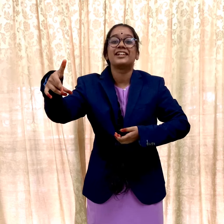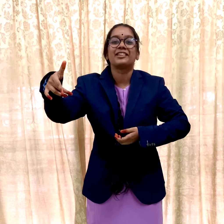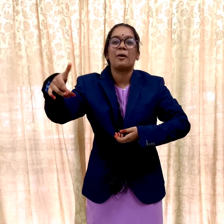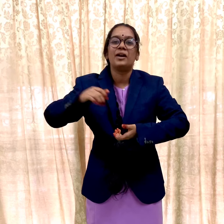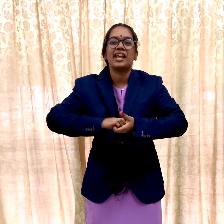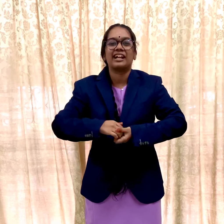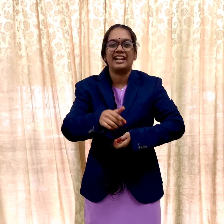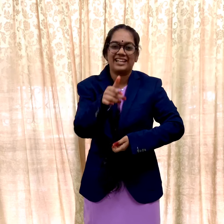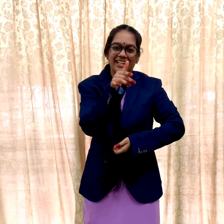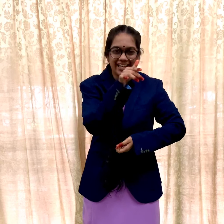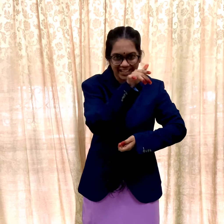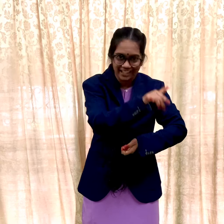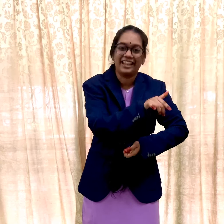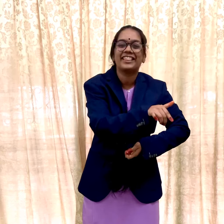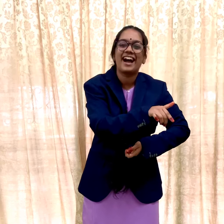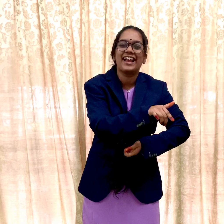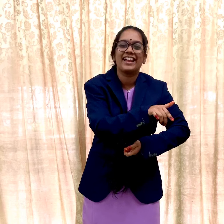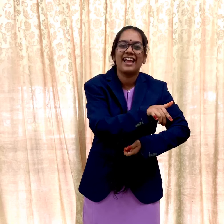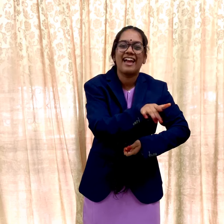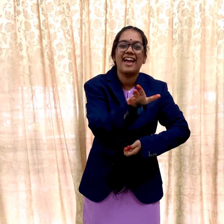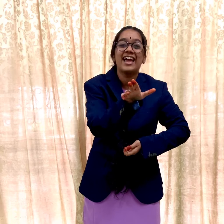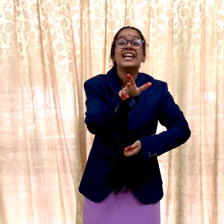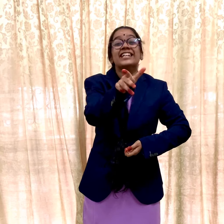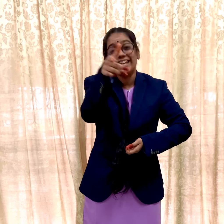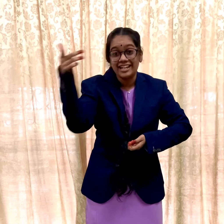தமிலருகளிங்கrawd Singen இருந்தால் என்னgart Rece dunno